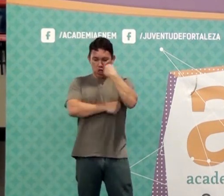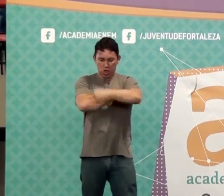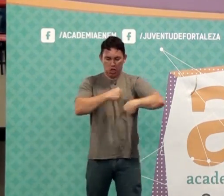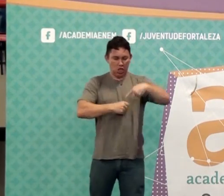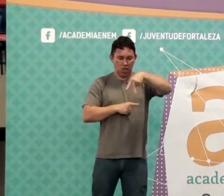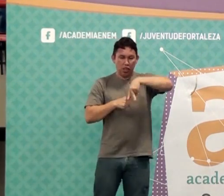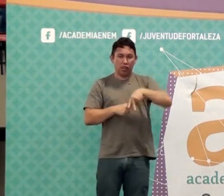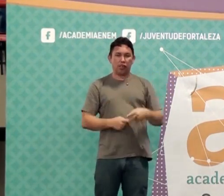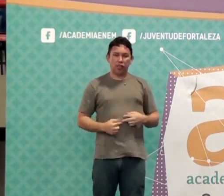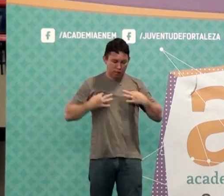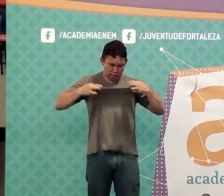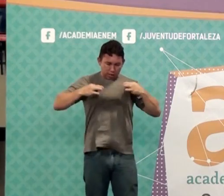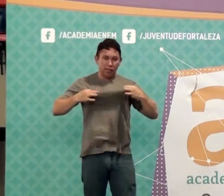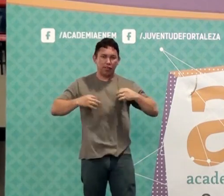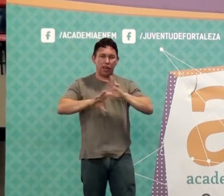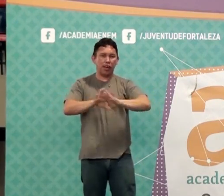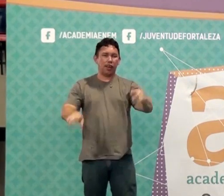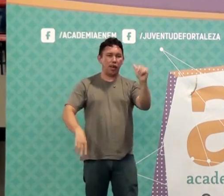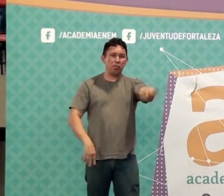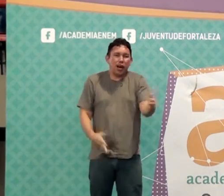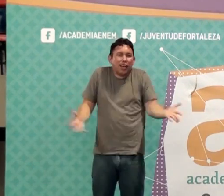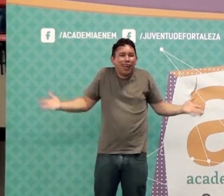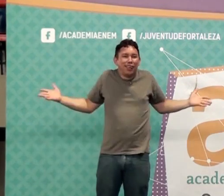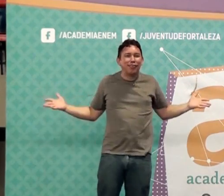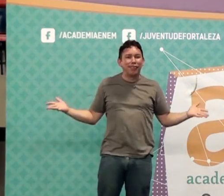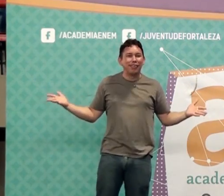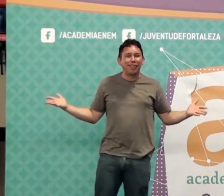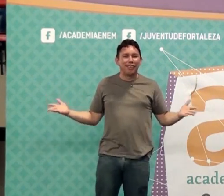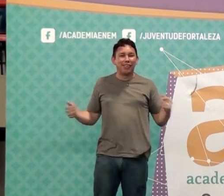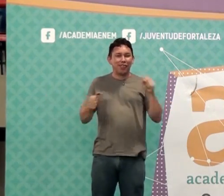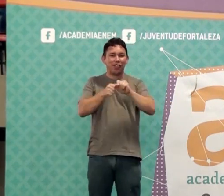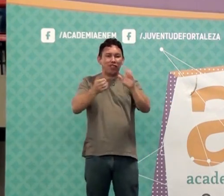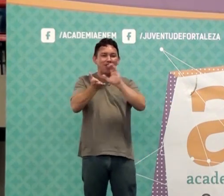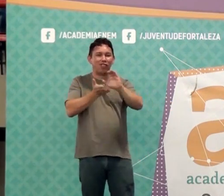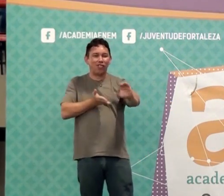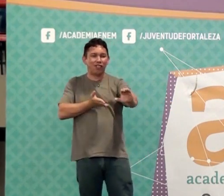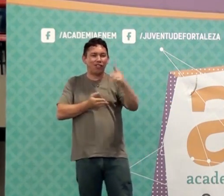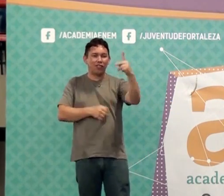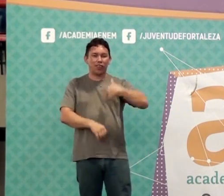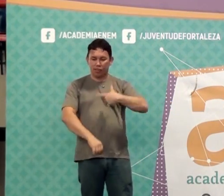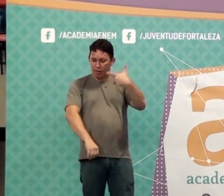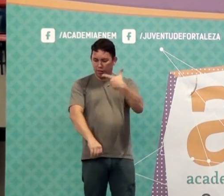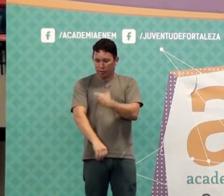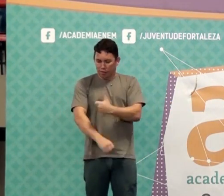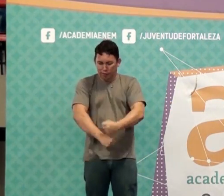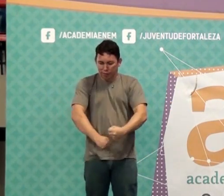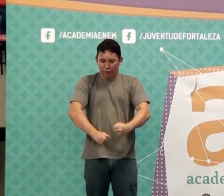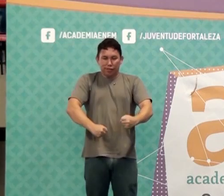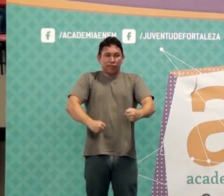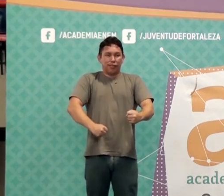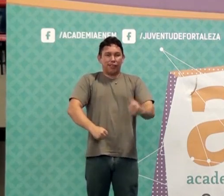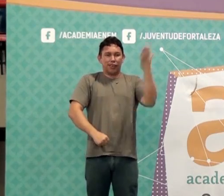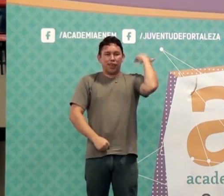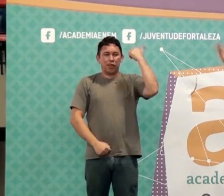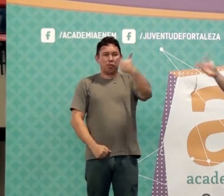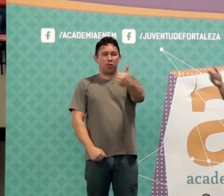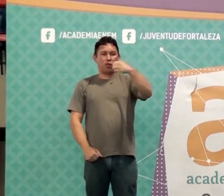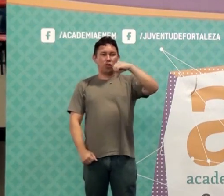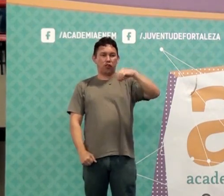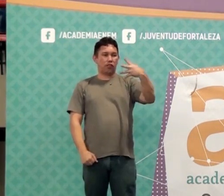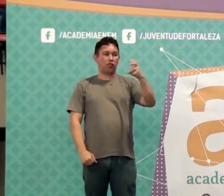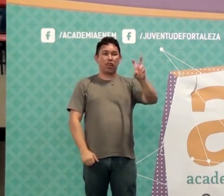arma? Só se ele for o Jack Chan, um pessoal ali, um Capitão América, não precisa de arma, é só um